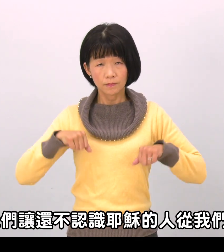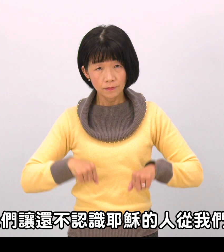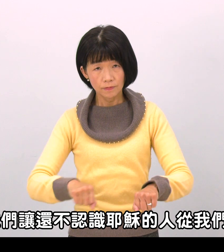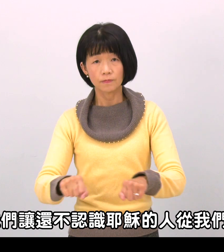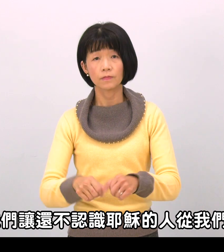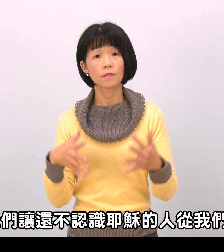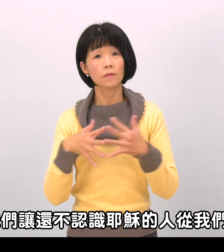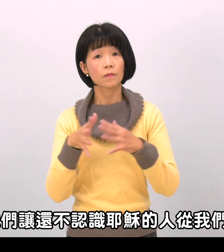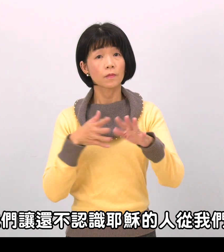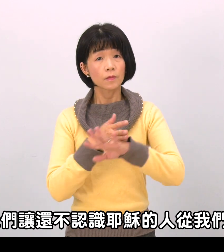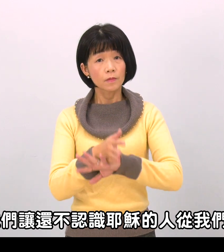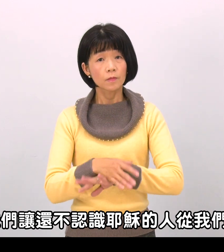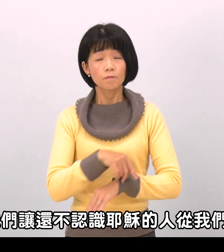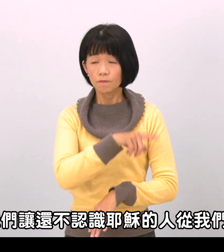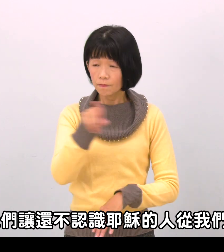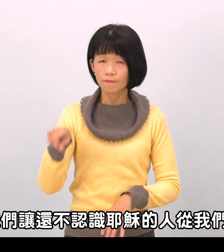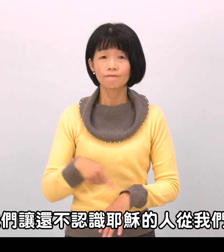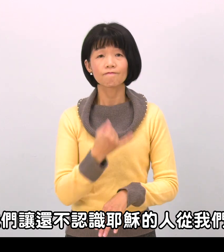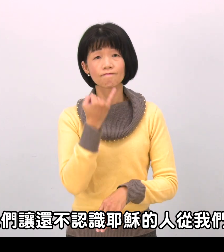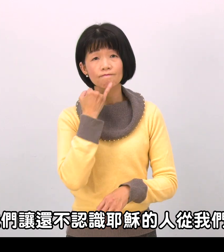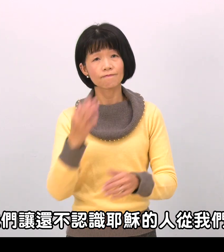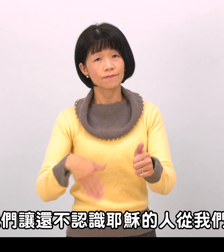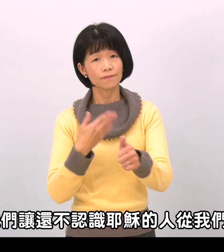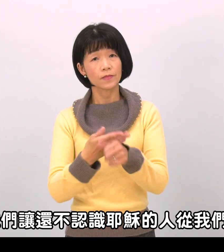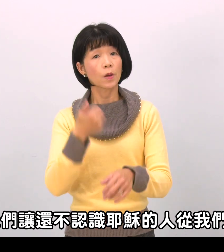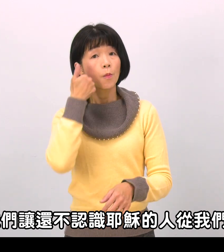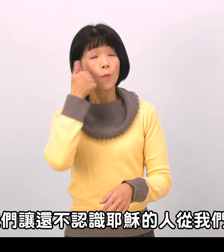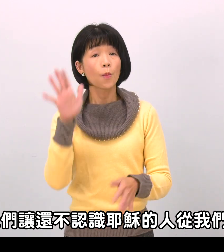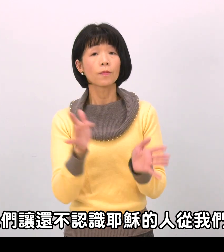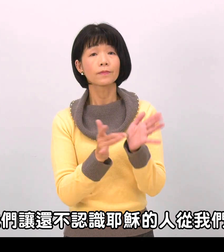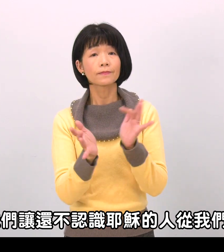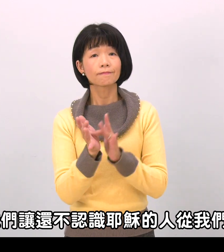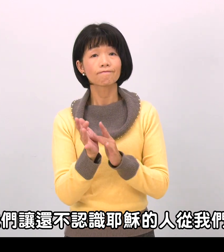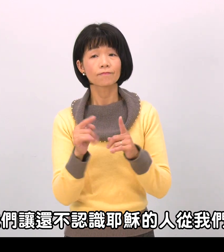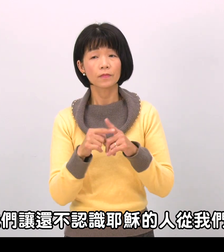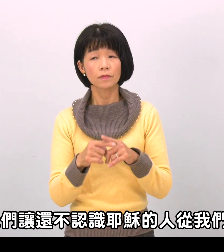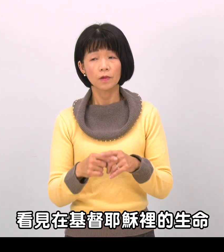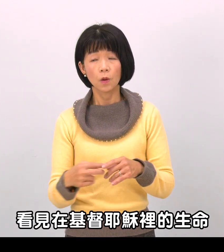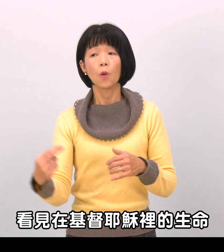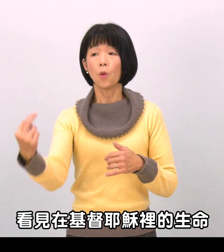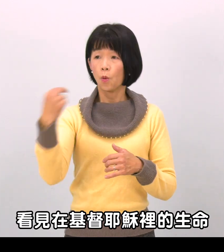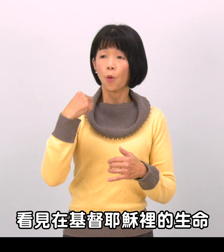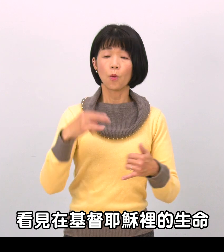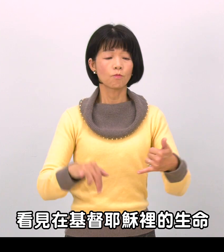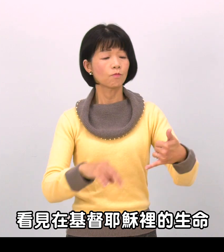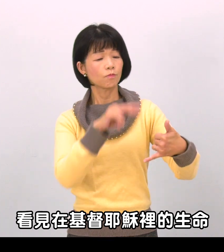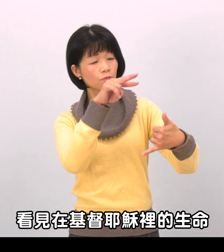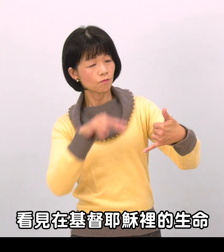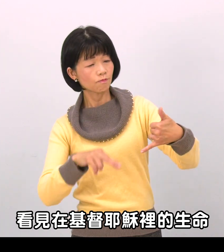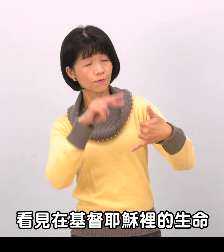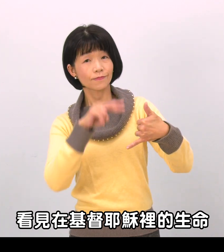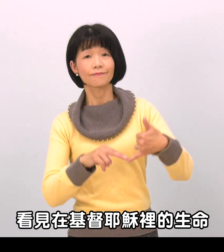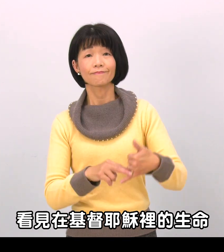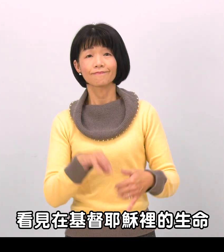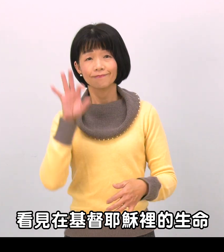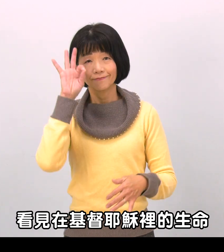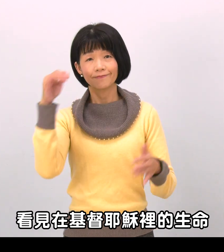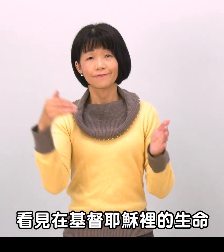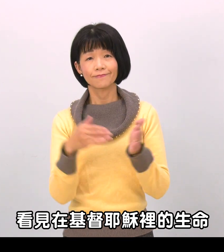让还不认识耶稣的人从我们的身上看见在基督耶稣里的生命